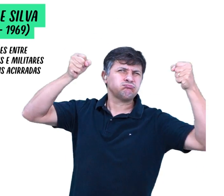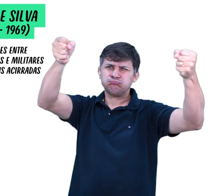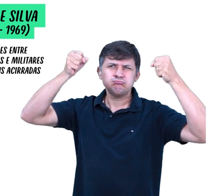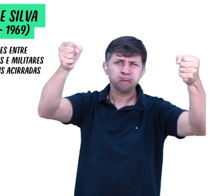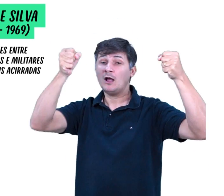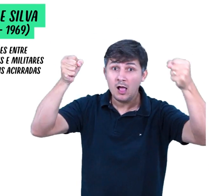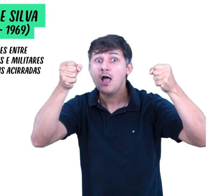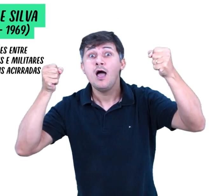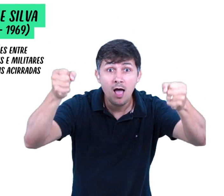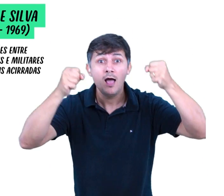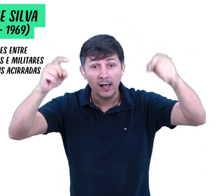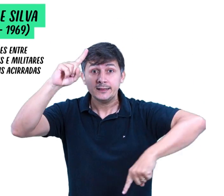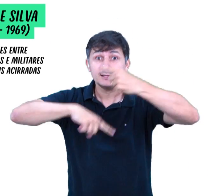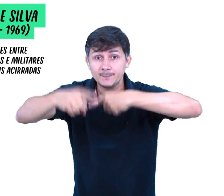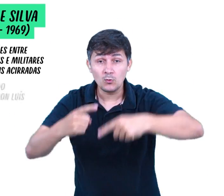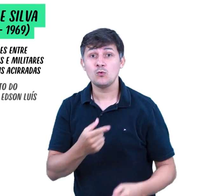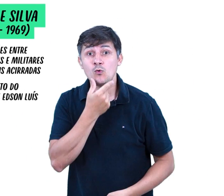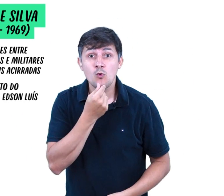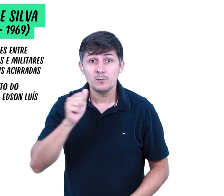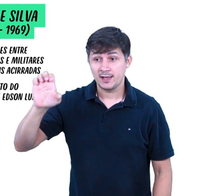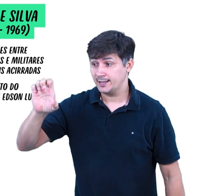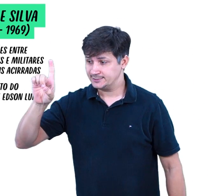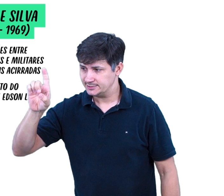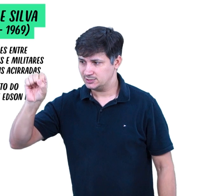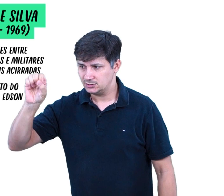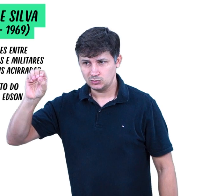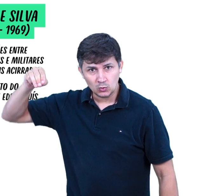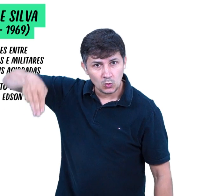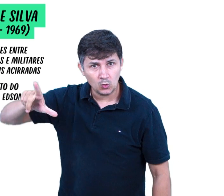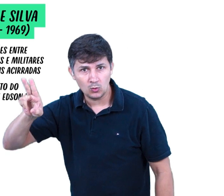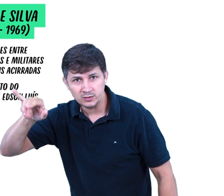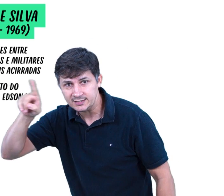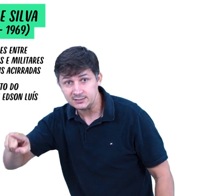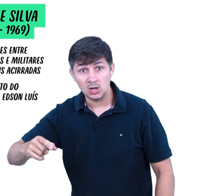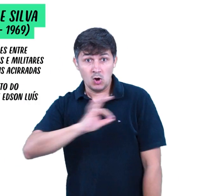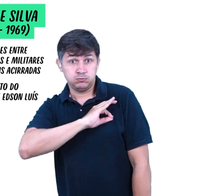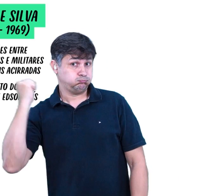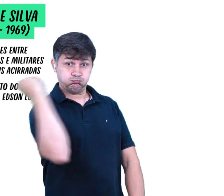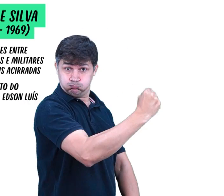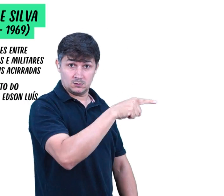mais aguerridas, principalmente depois do assassinato do estudante Edson Luiz por policiais militares